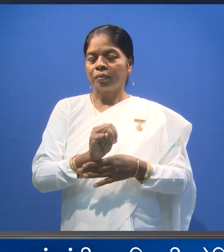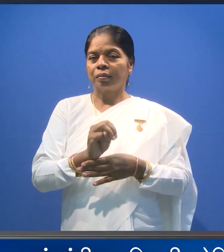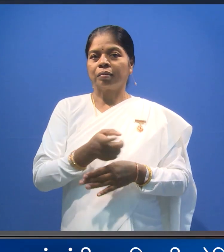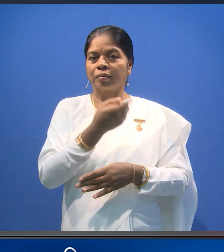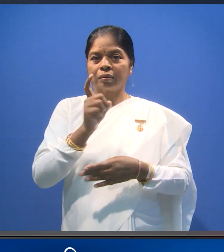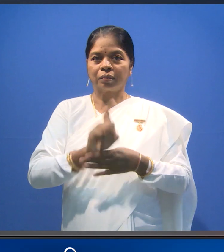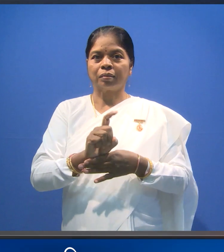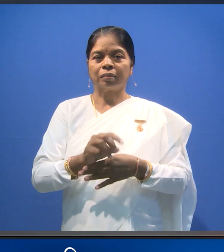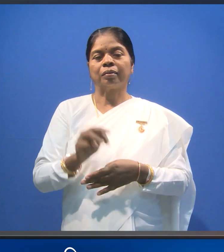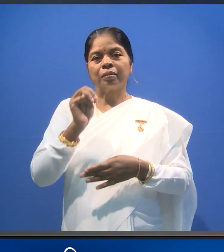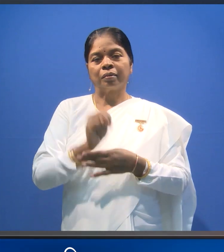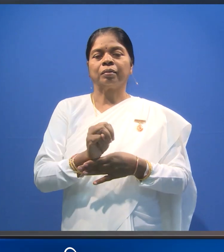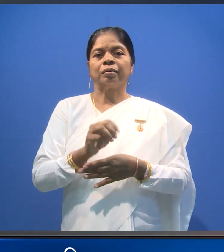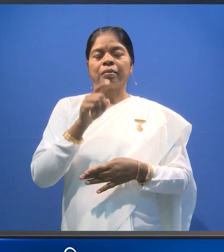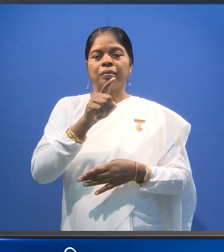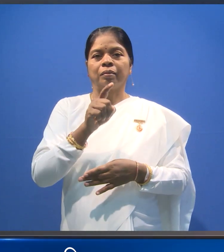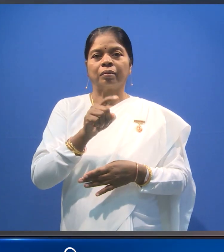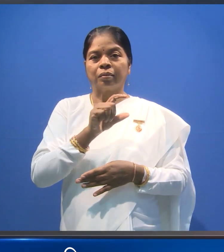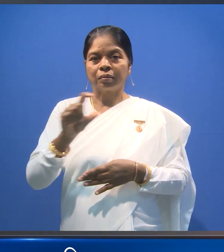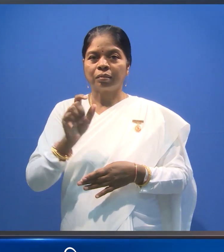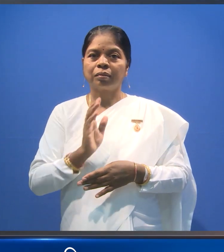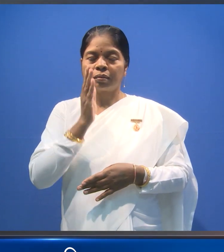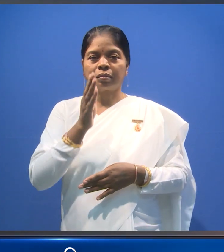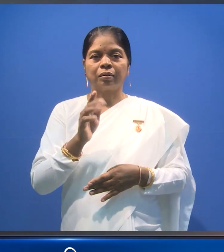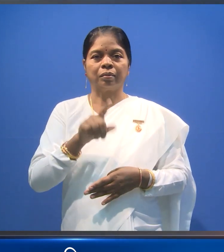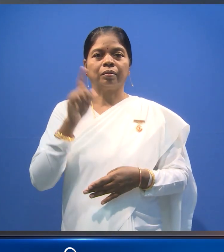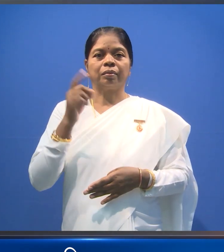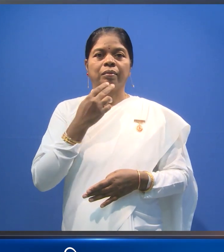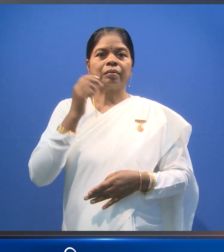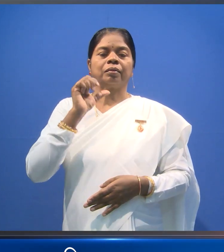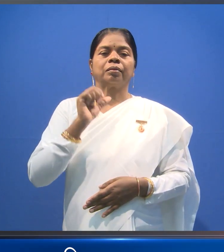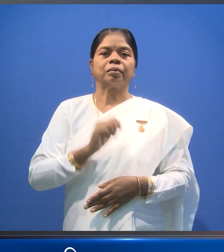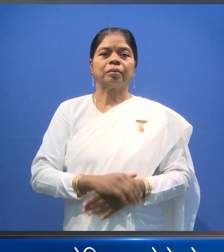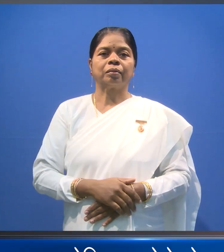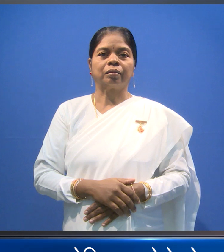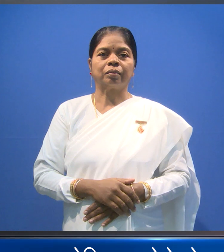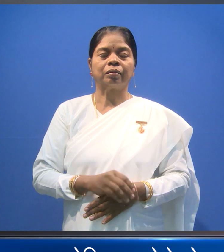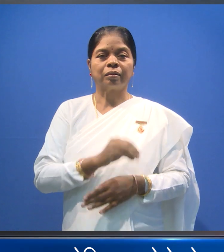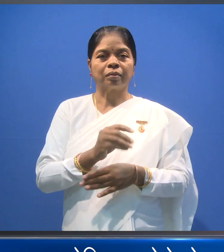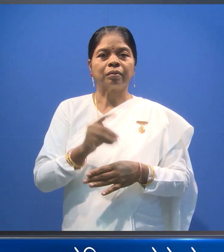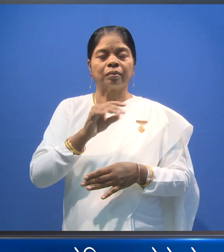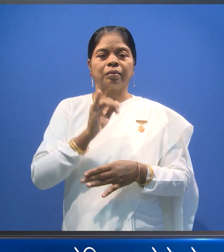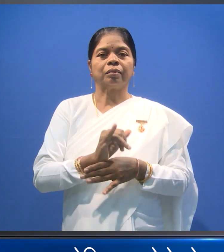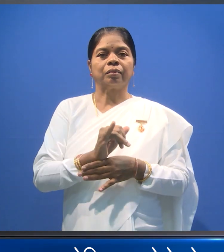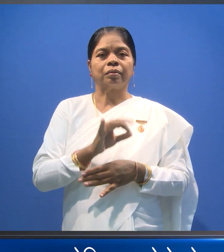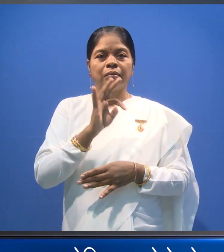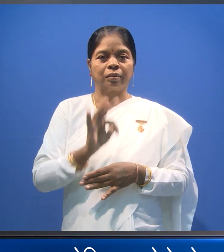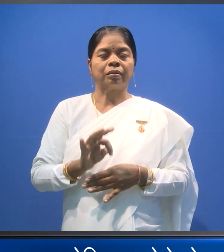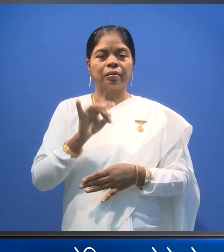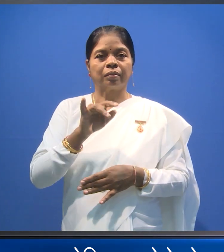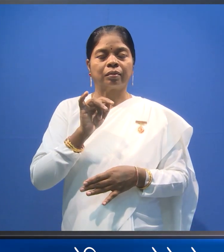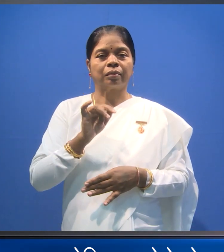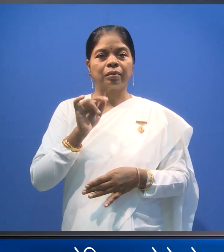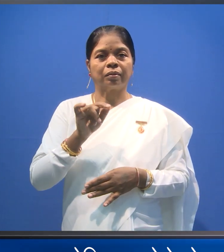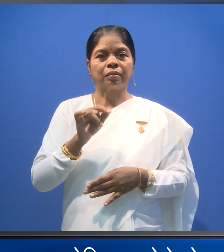जिल्ह्यातील मल्लिकाशपूर नावाच्या गावात झाला होता. उडिया भाषेचे जेव्हा अधोपतन